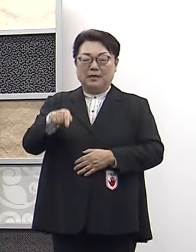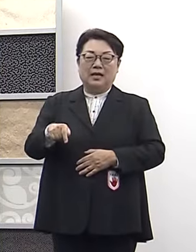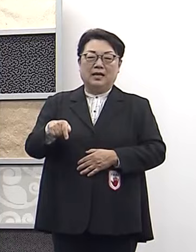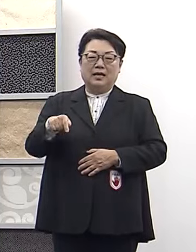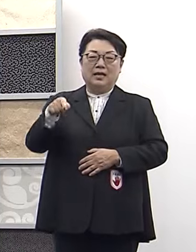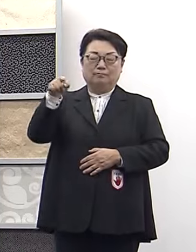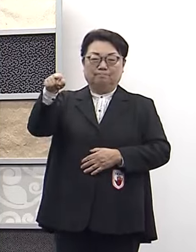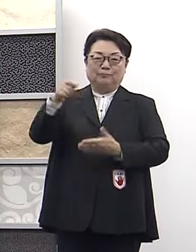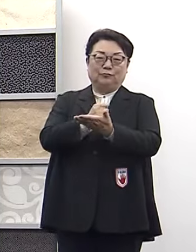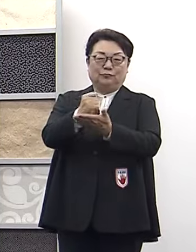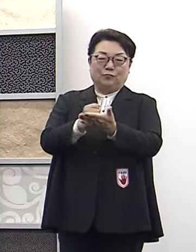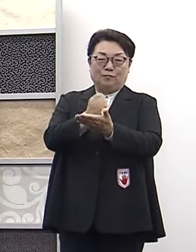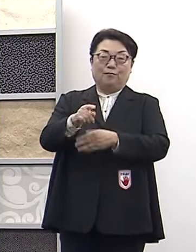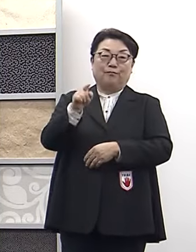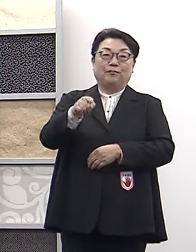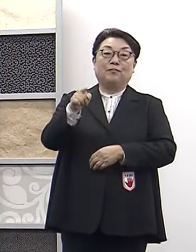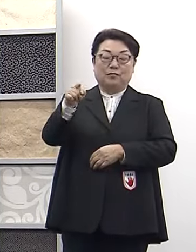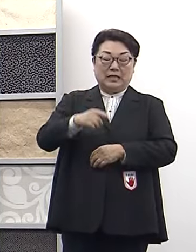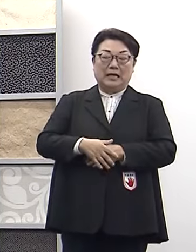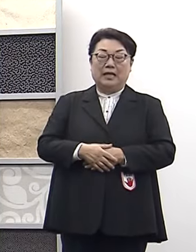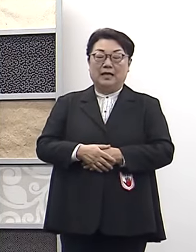で、